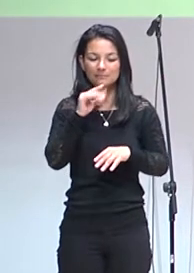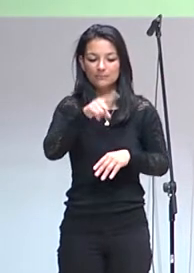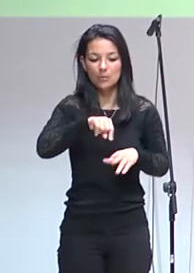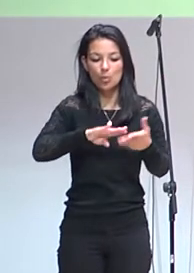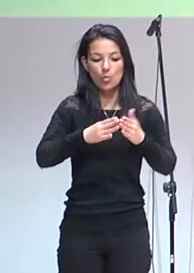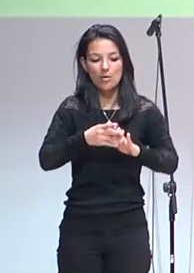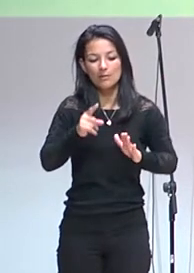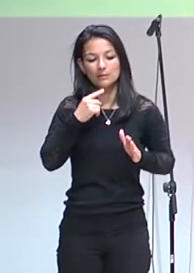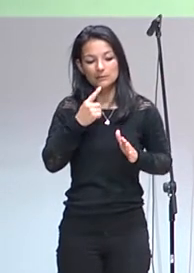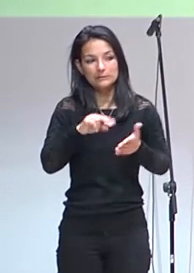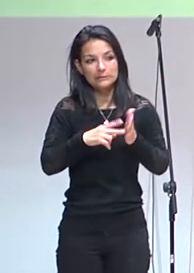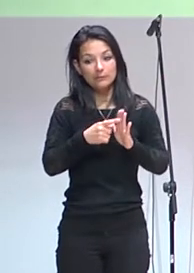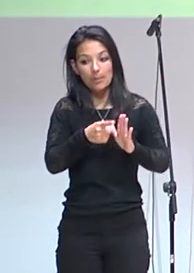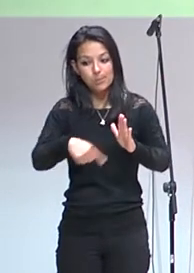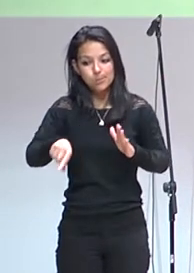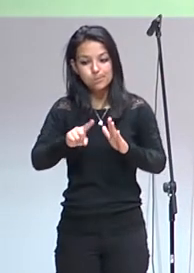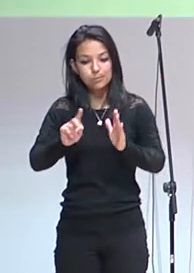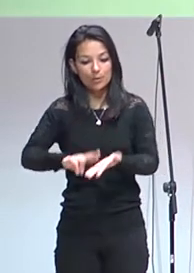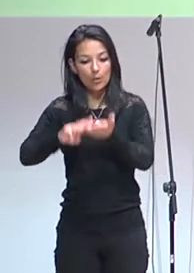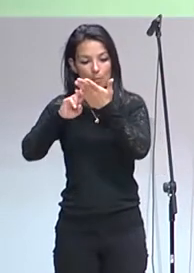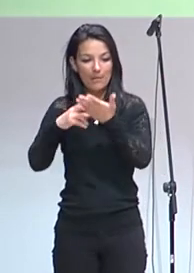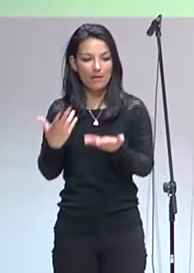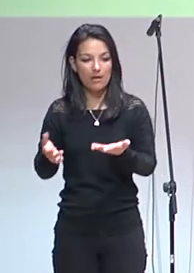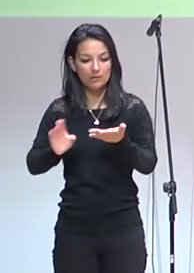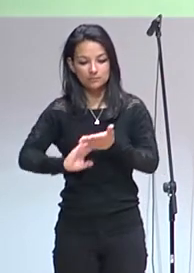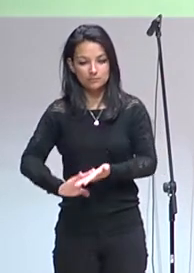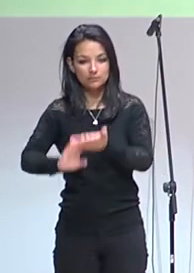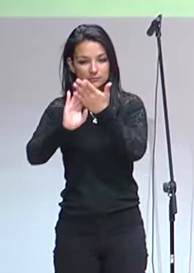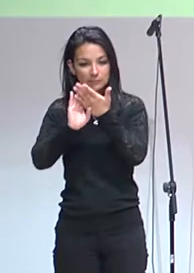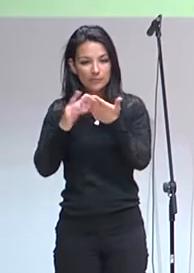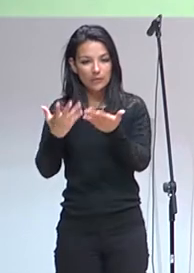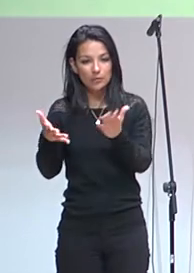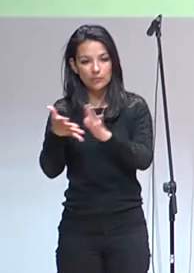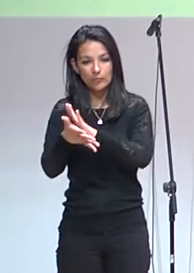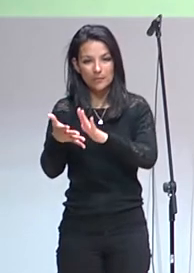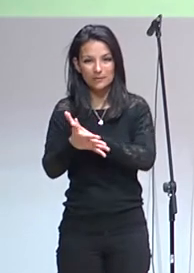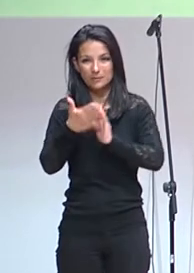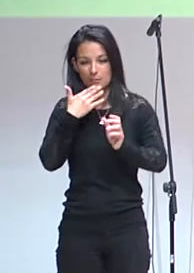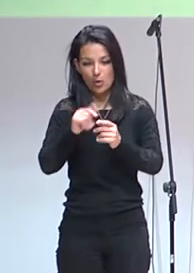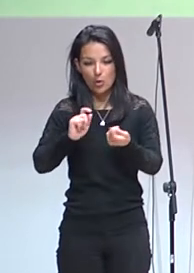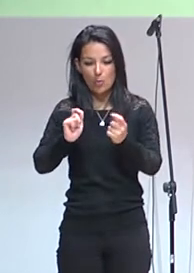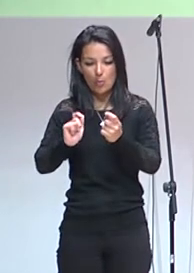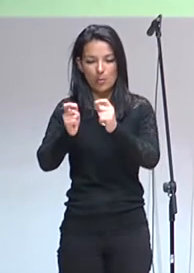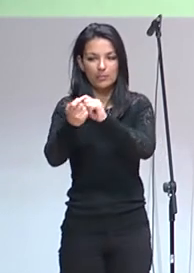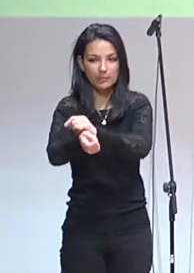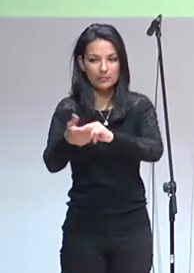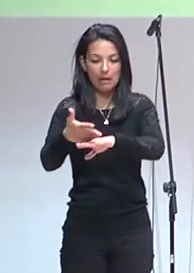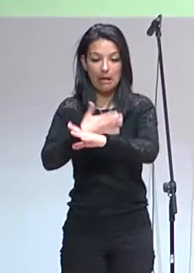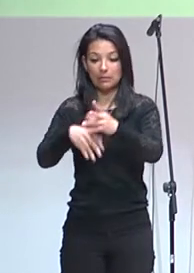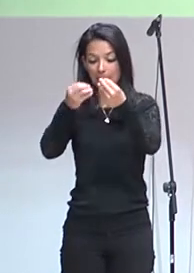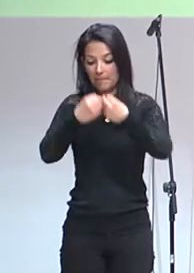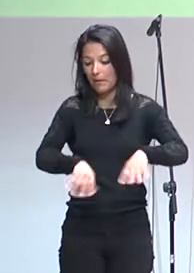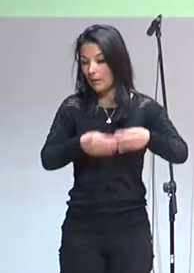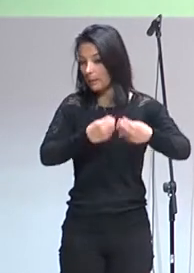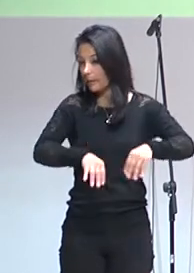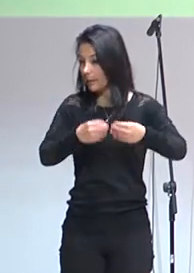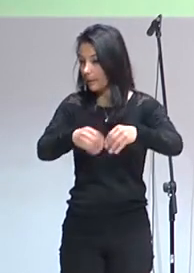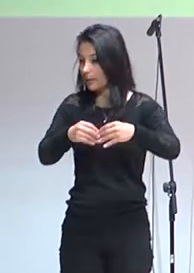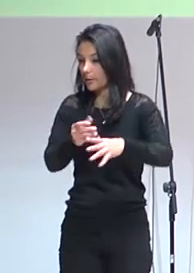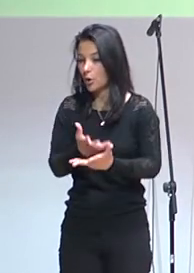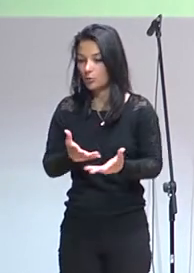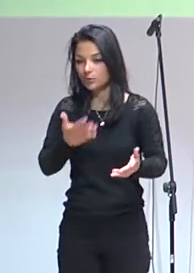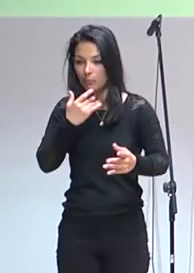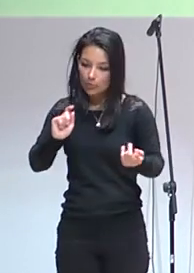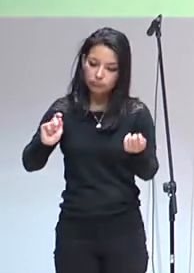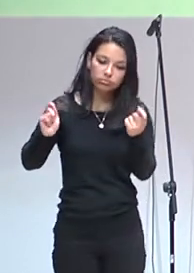necesario recuperar, ¿no? ¿Sí? Y restaurar, sería como la palabra correcta, lo que hemos perdido. Yo le comentaba a la doctora Ilsen